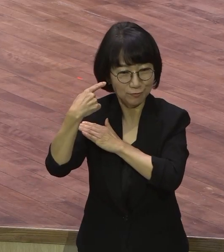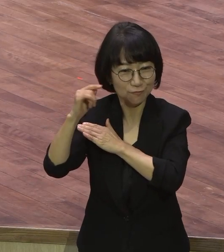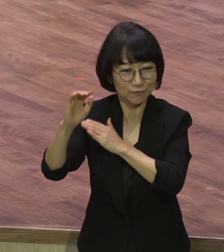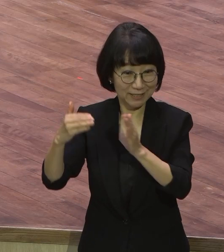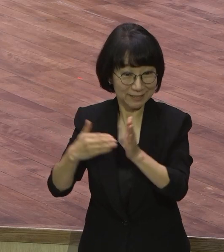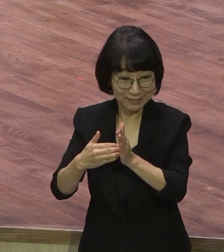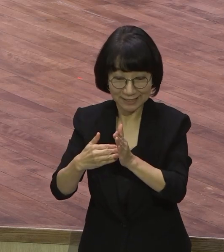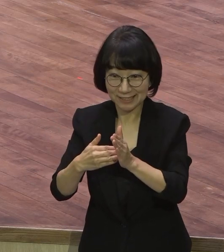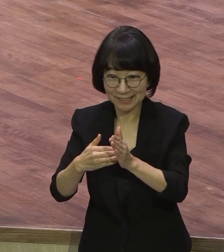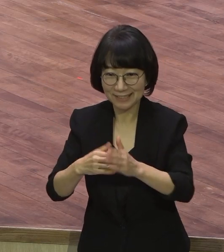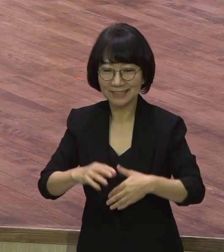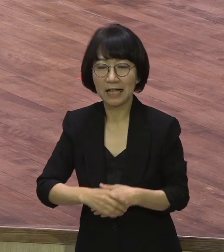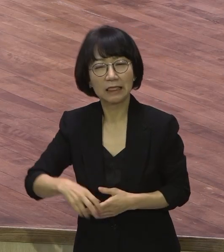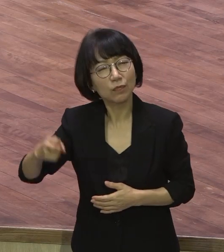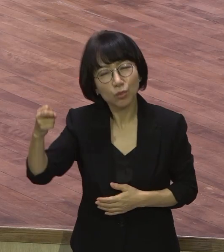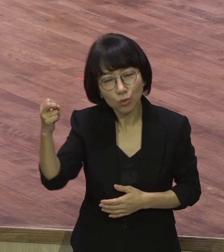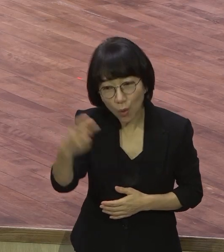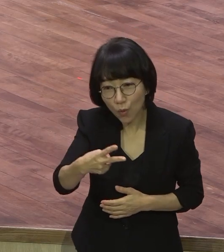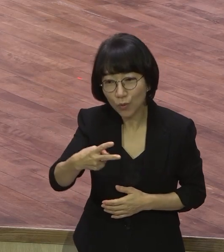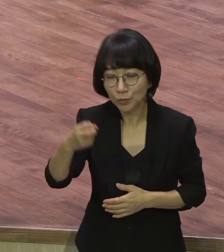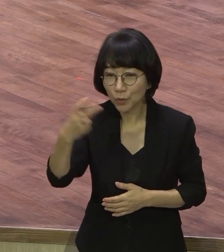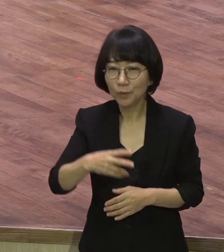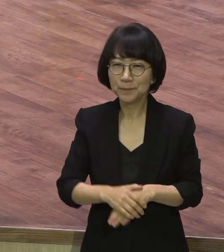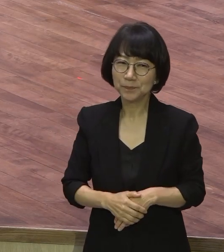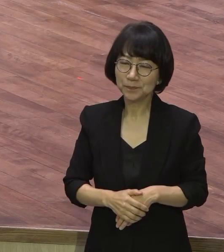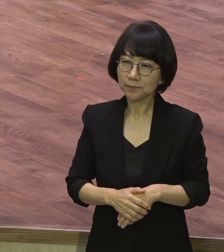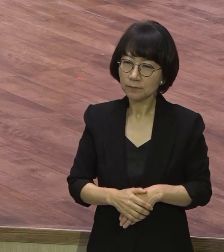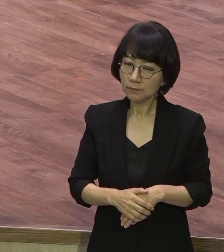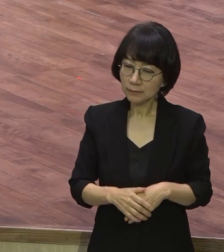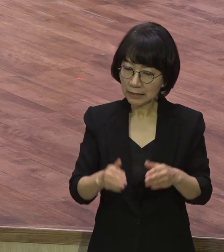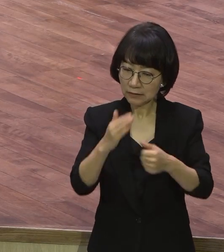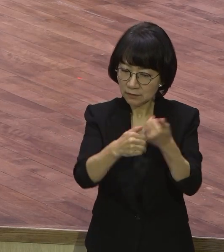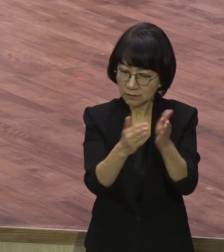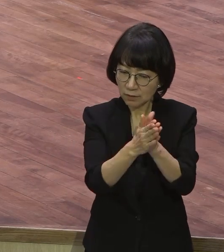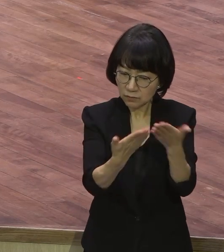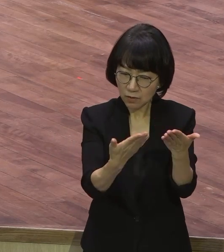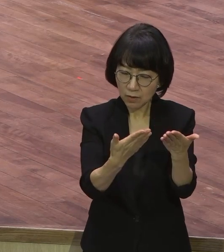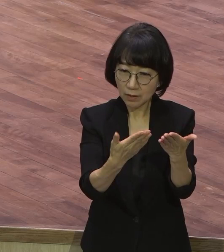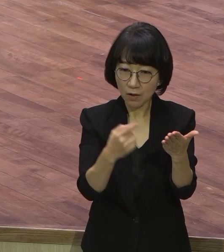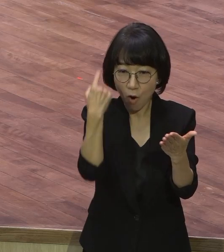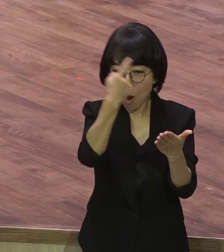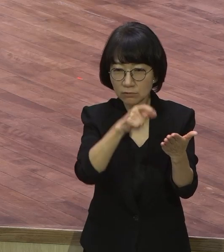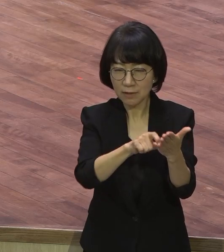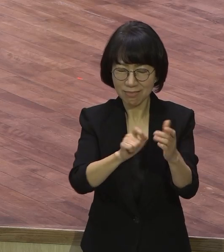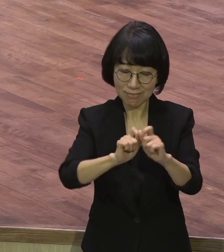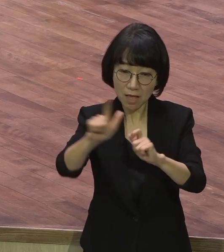이외에도 성경의 믿음의 인물들 한결같이 다 좁은 길을 갔어요.